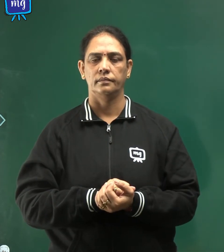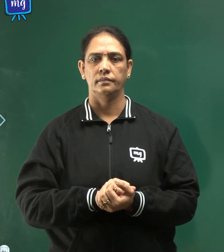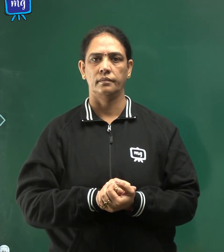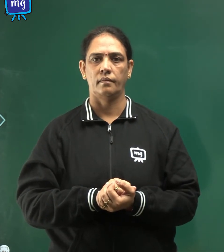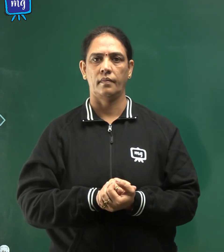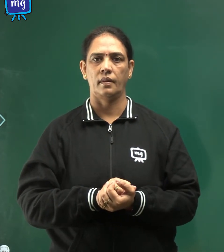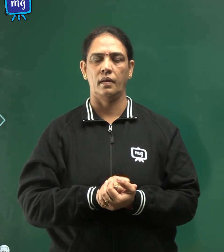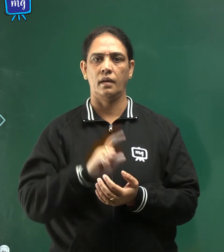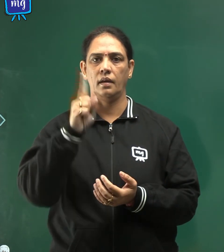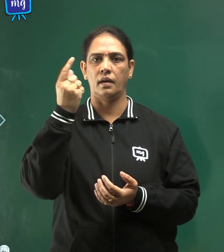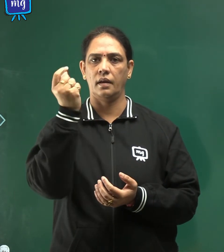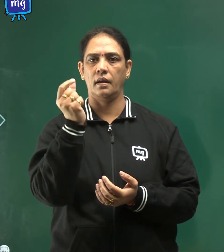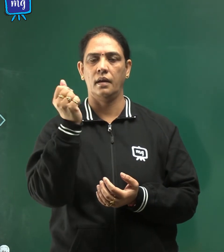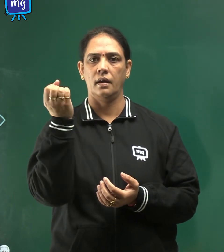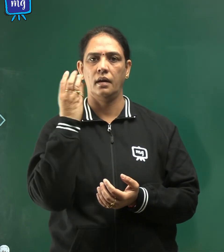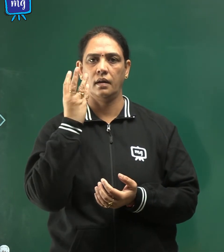इकाई अंक